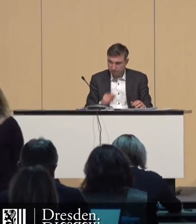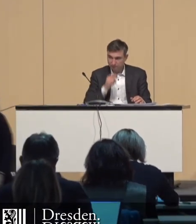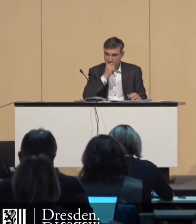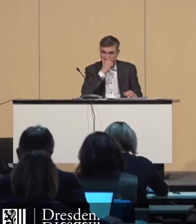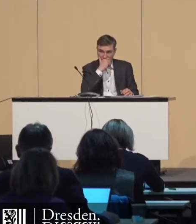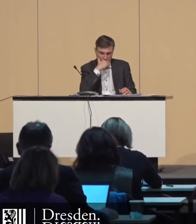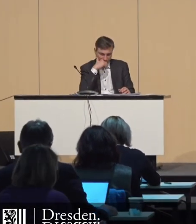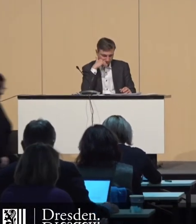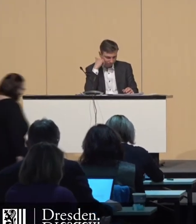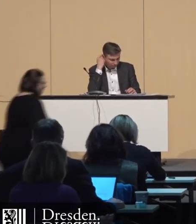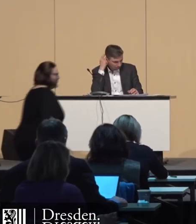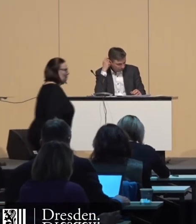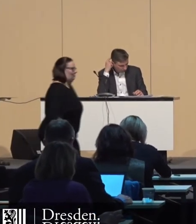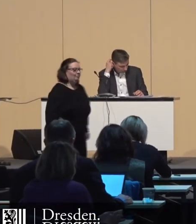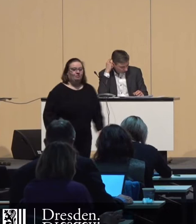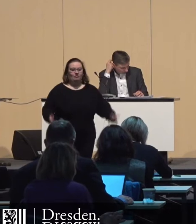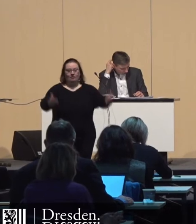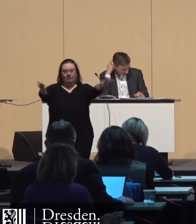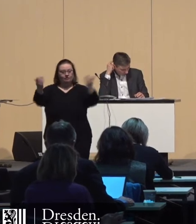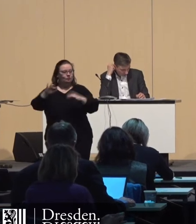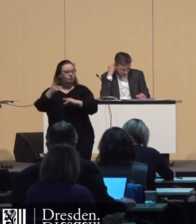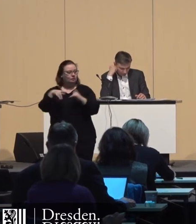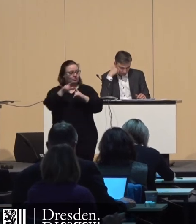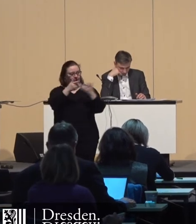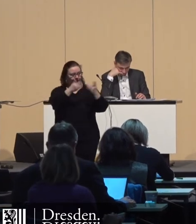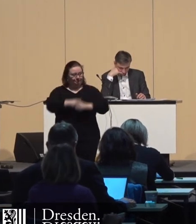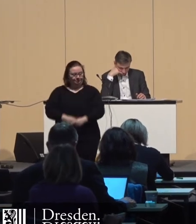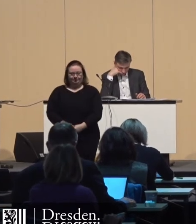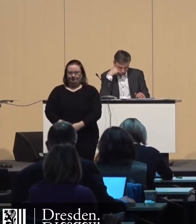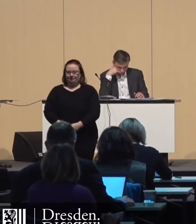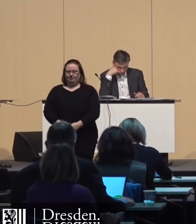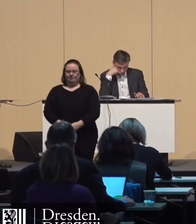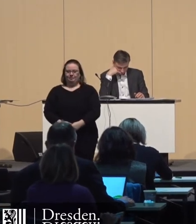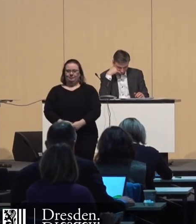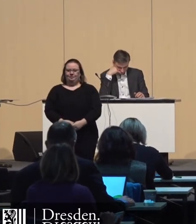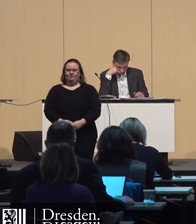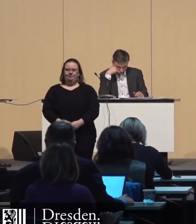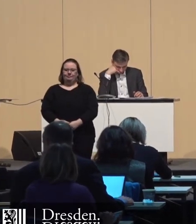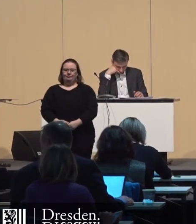So, wird SPD das Wort gewünscht? Herr Kaniewski.